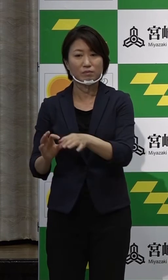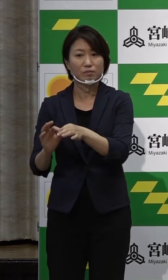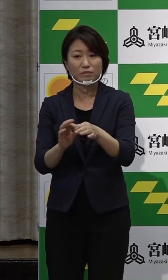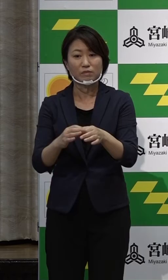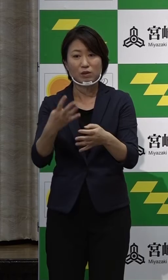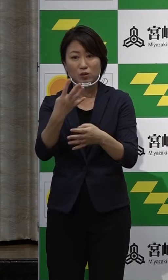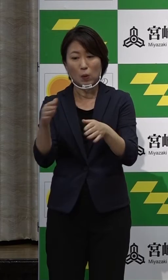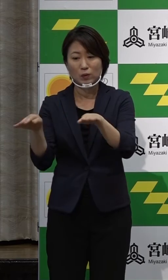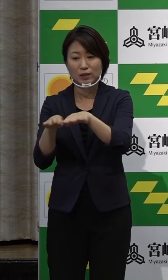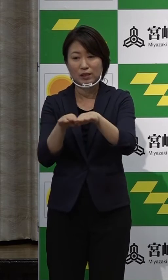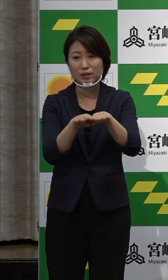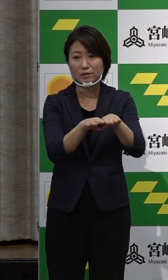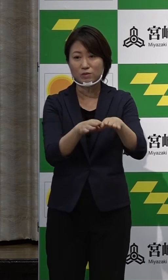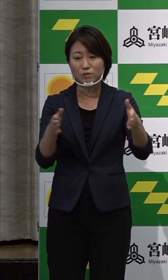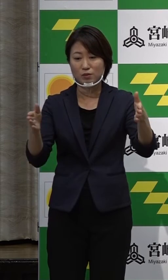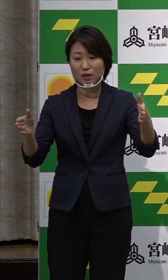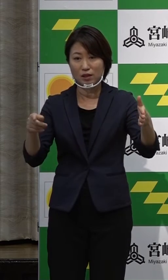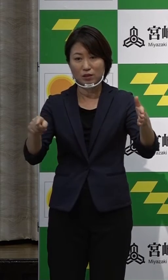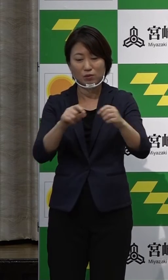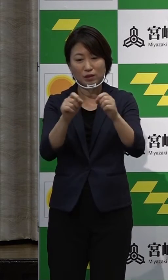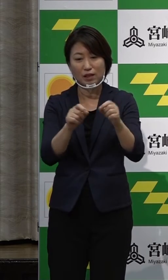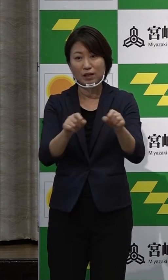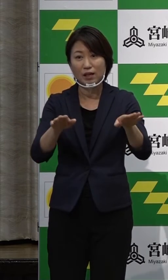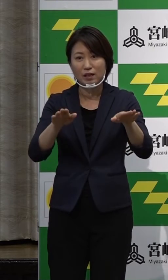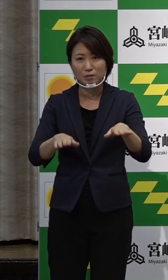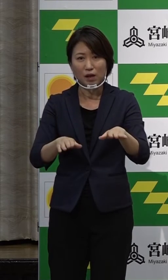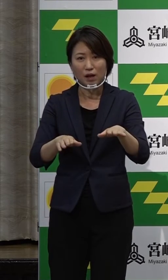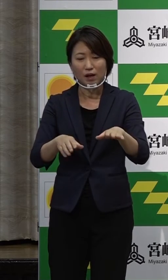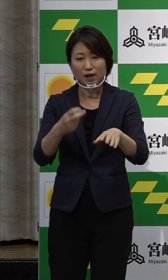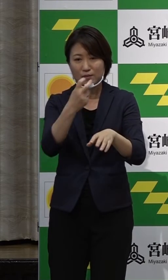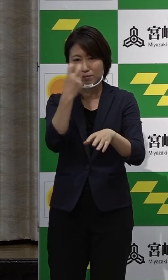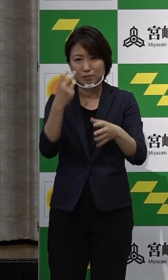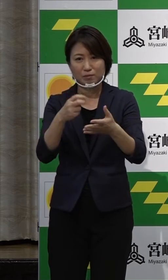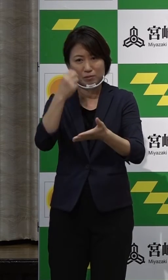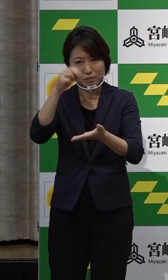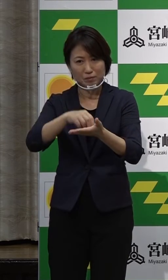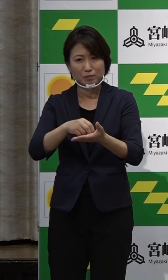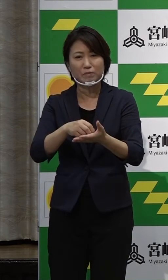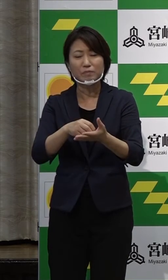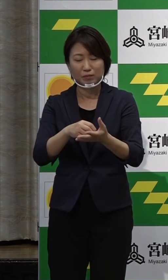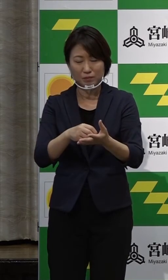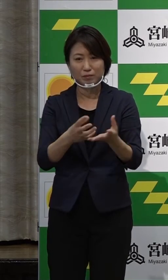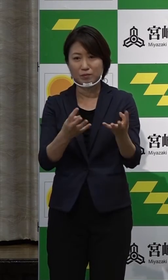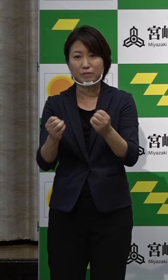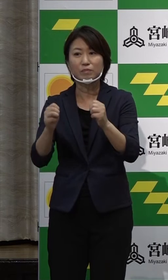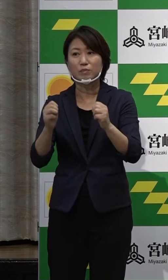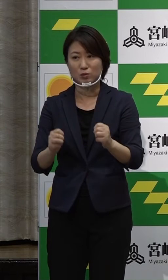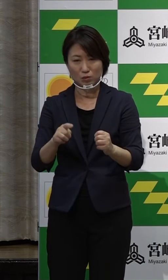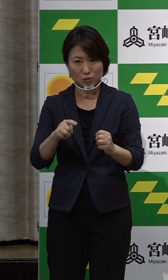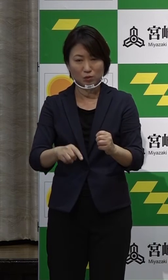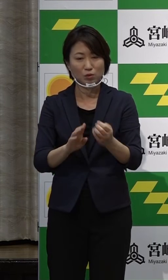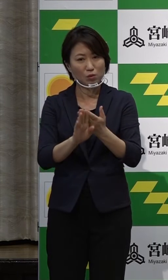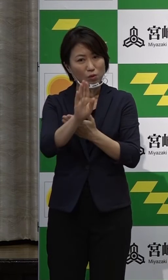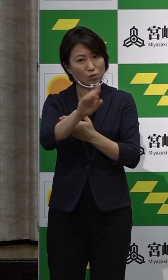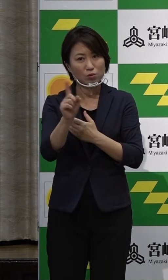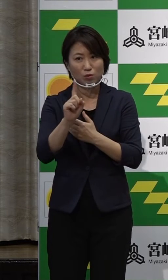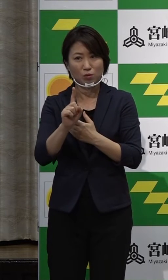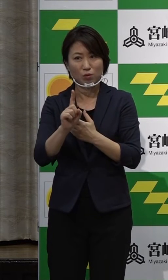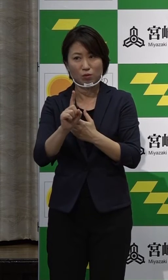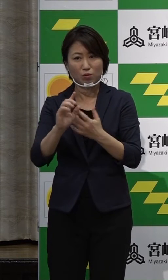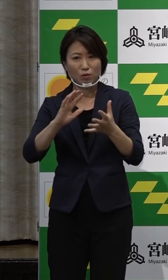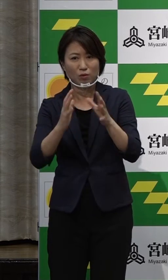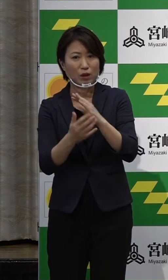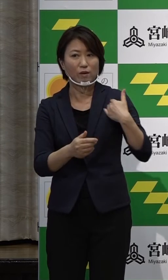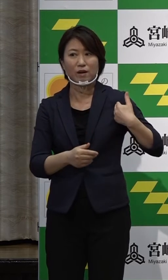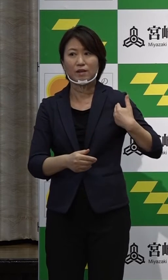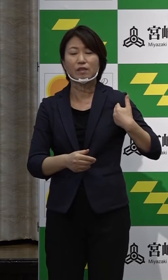連休のいわばその結果というものが今見えているわけでありまして、その後の状況というのはこれからどんどん見えてくる。その時に